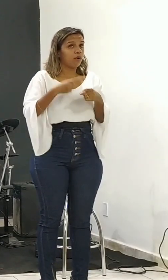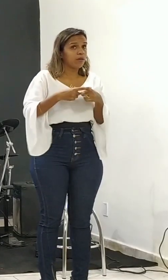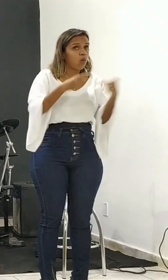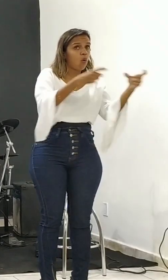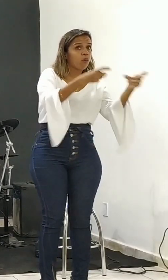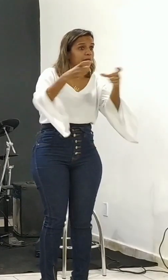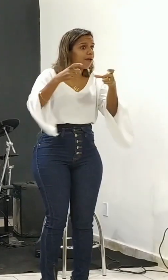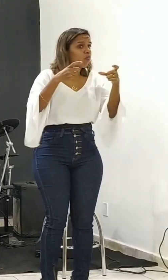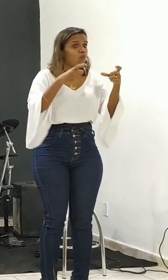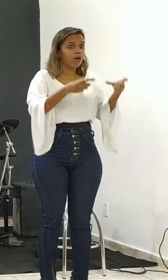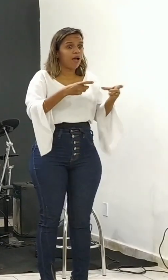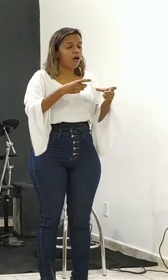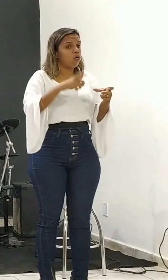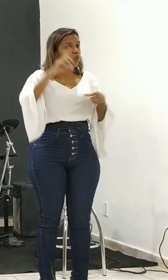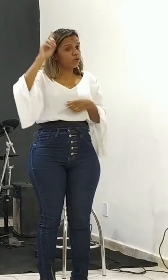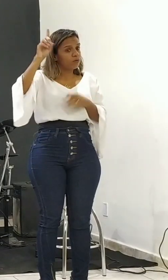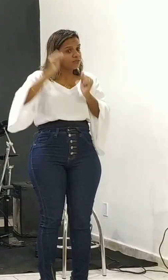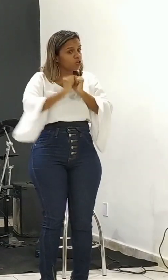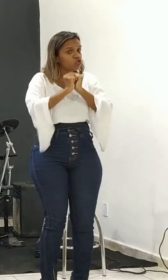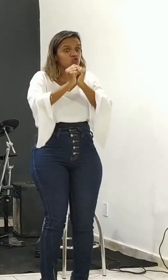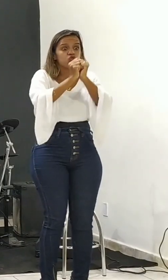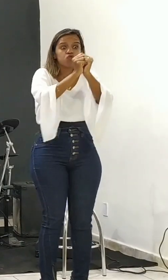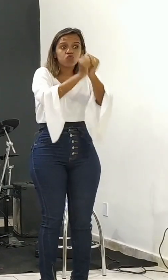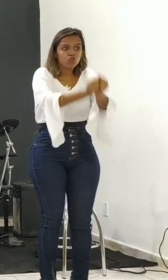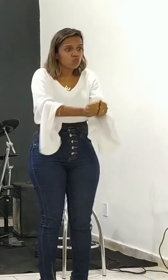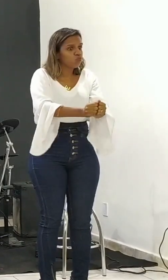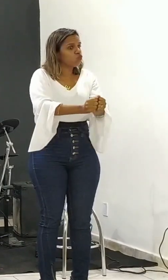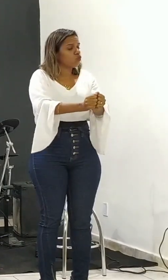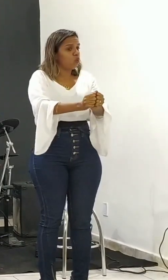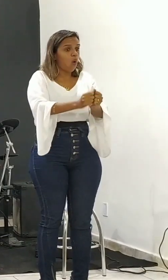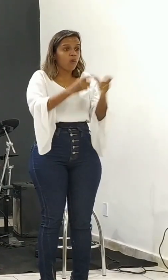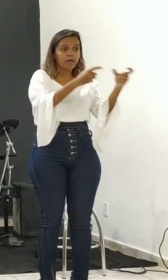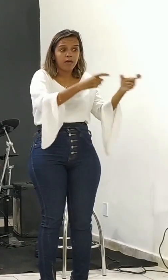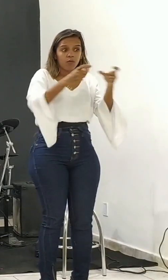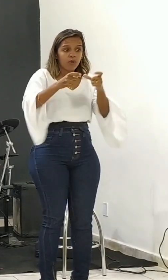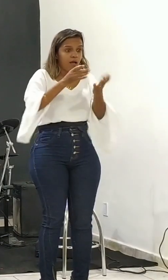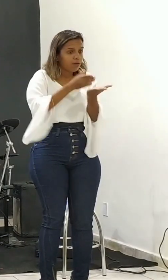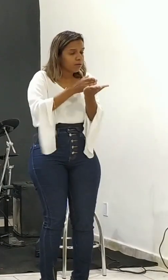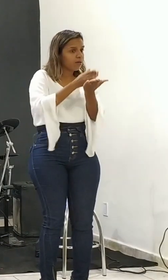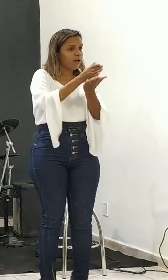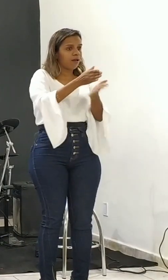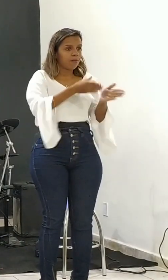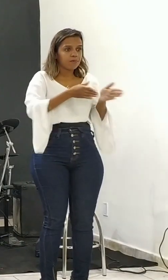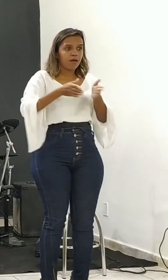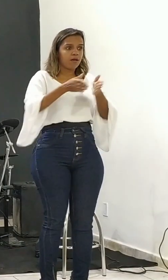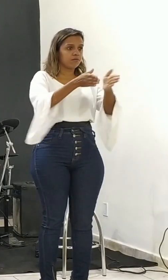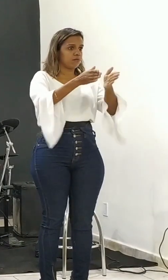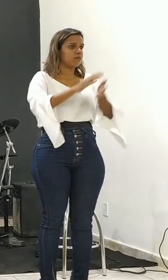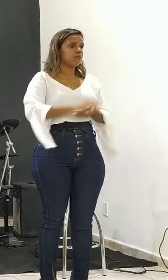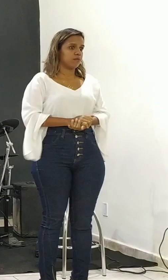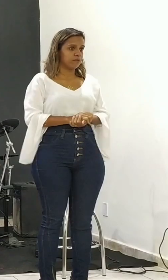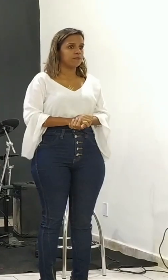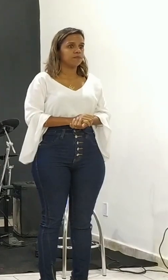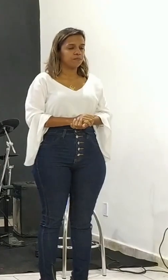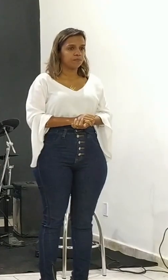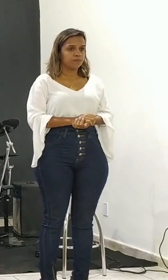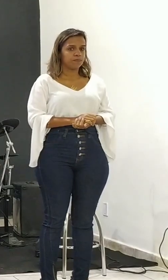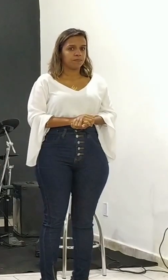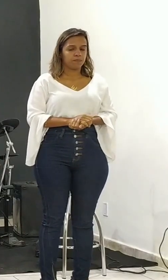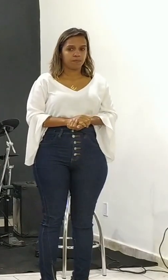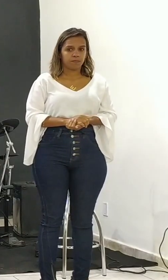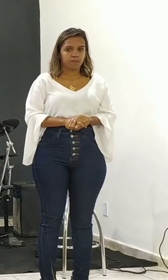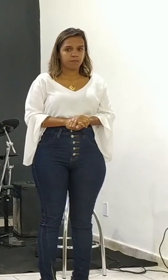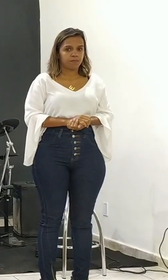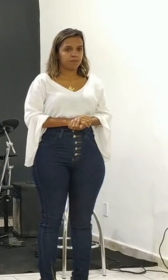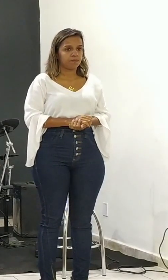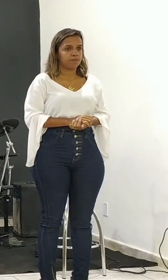Porque o Senhor teu Deus é contigo por onde quer que andares. Peguei um trem ali,